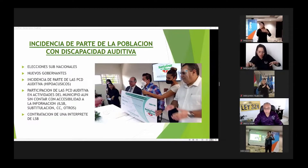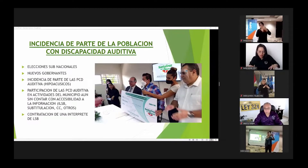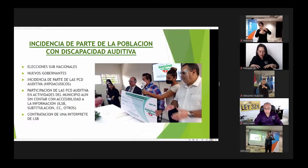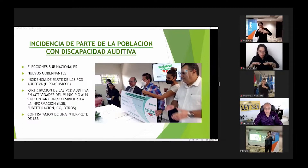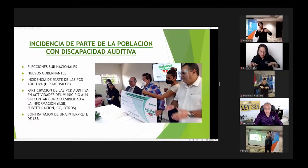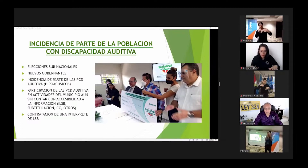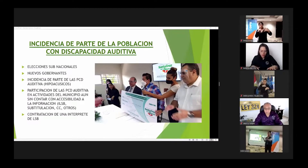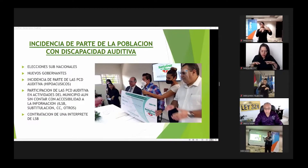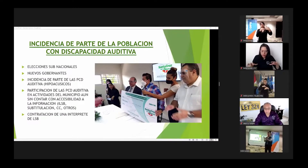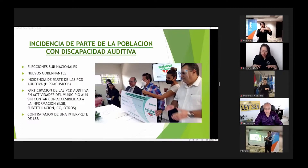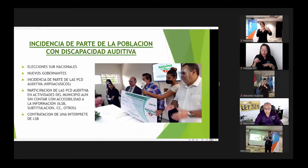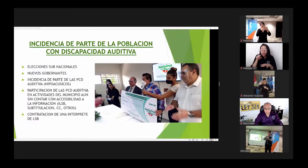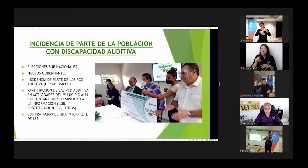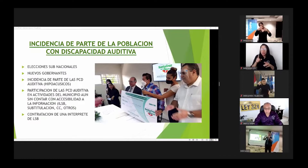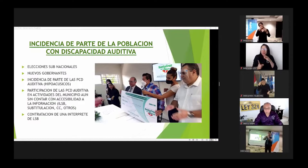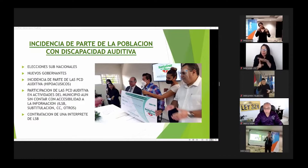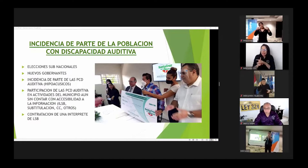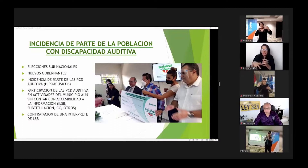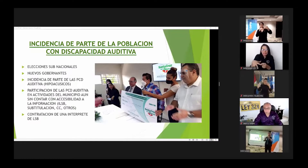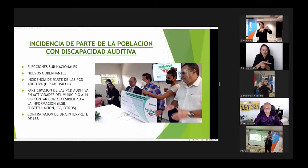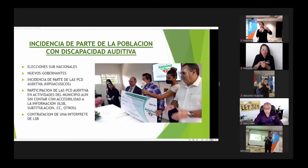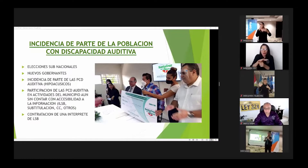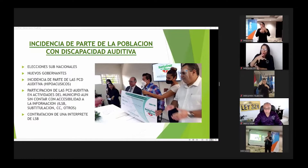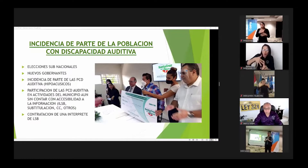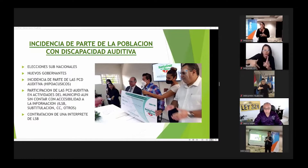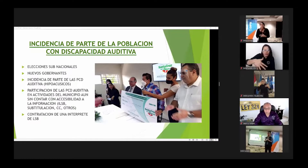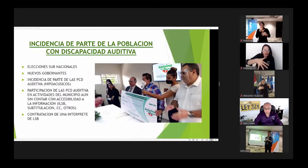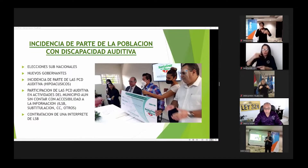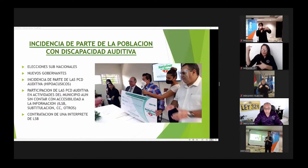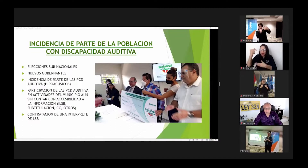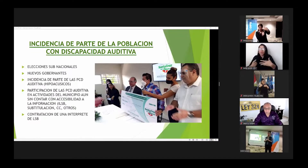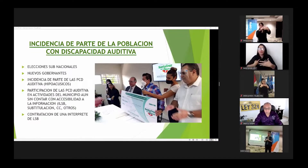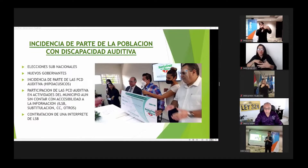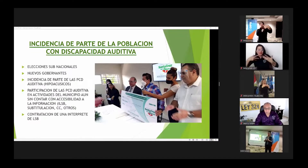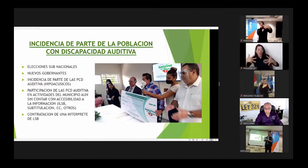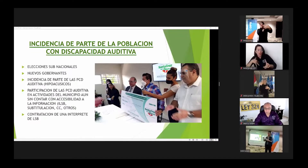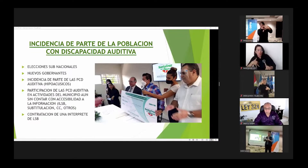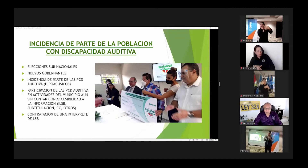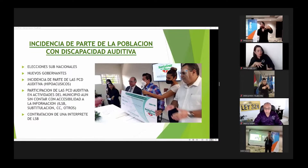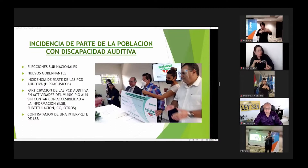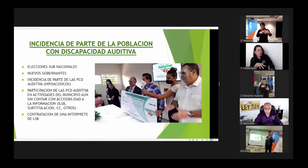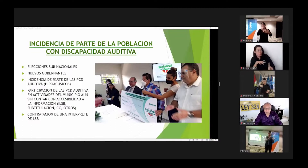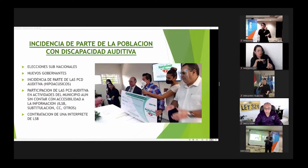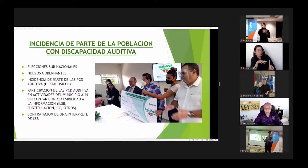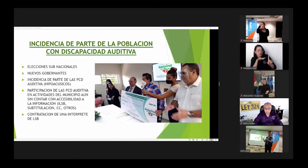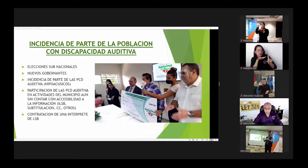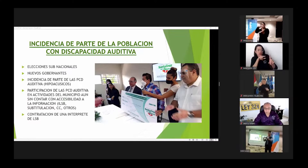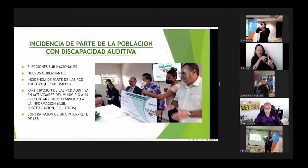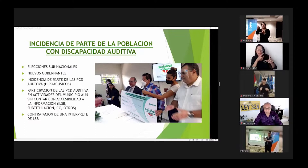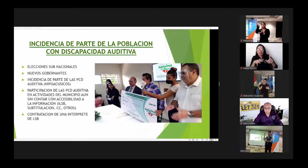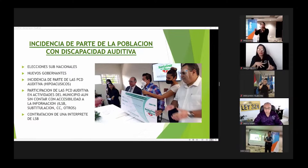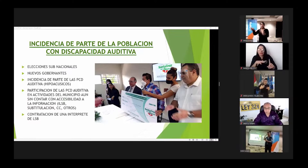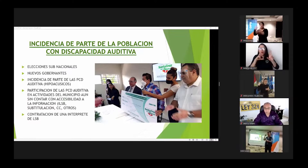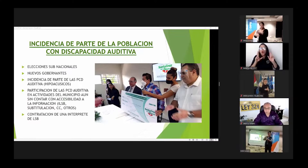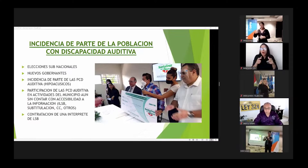también político, crítico, todos los contextos, hicimos la incidencia para luchar que este bono se pueda dar a todas las